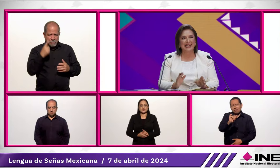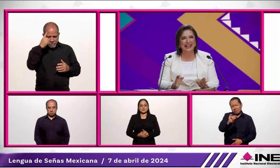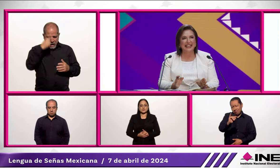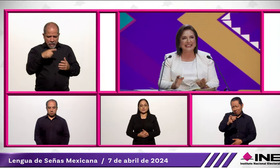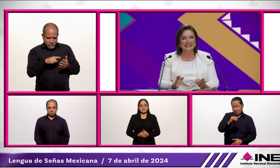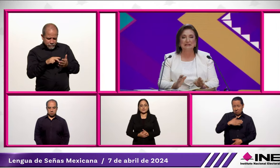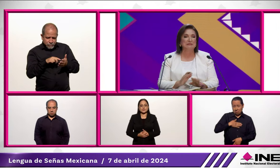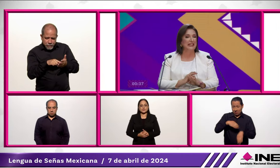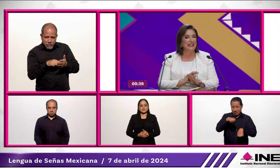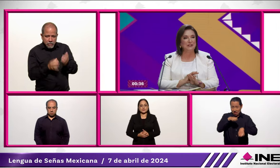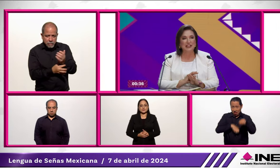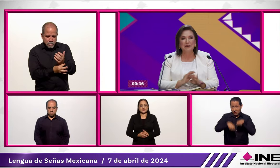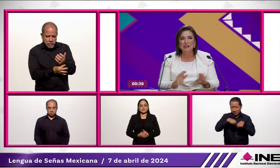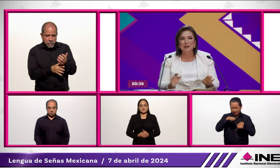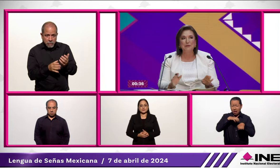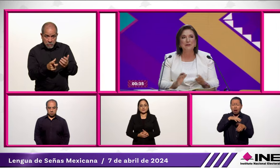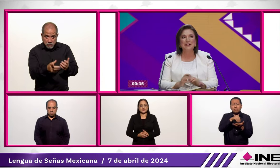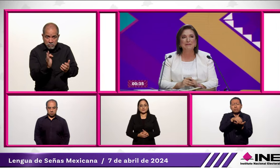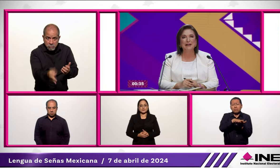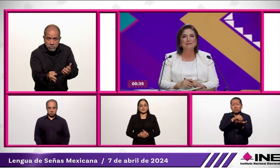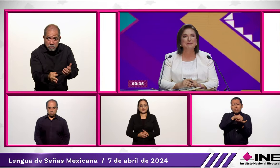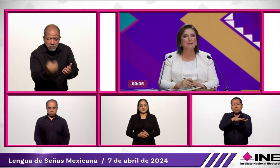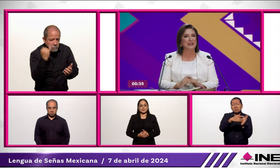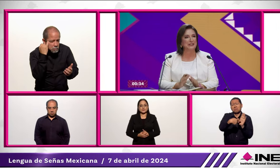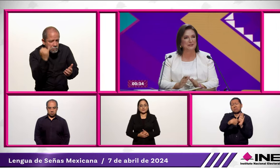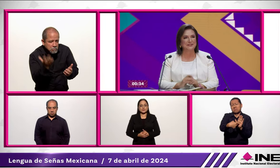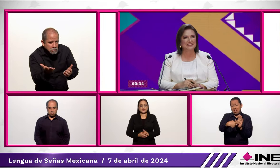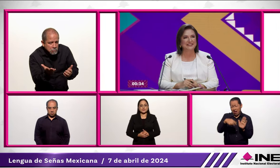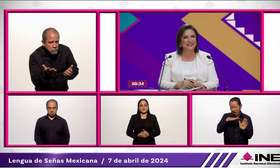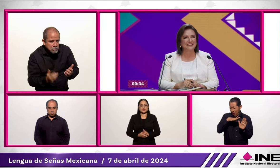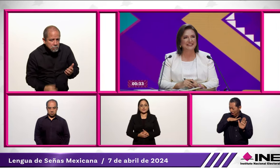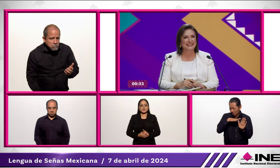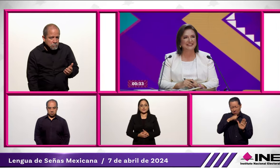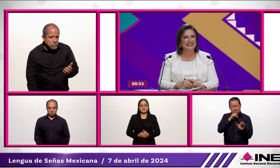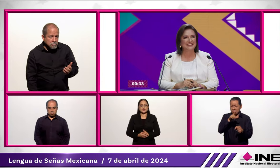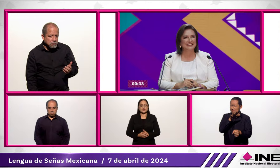están declaradas y no tengo ningún problema por eso.